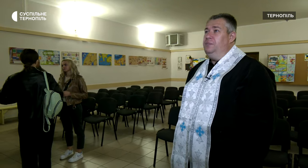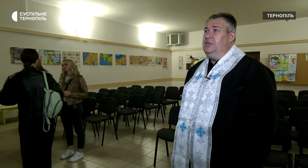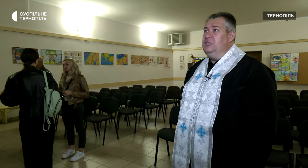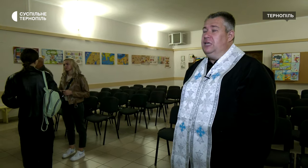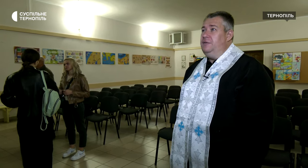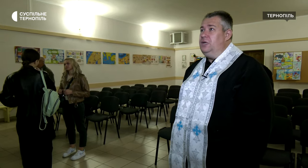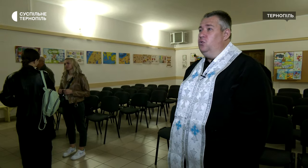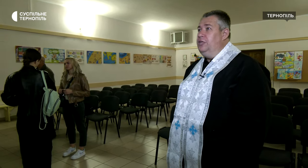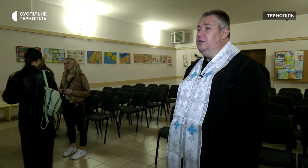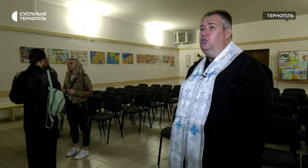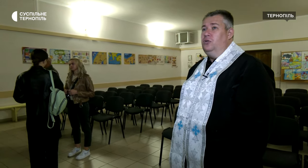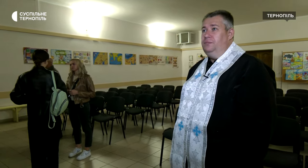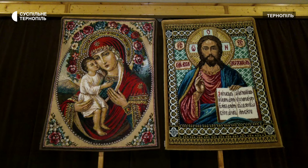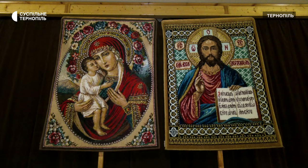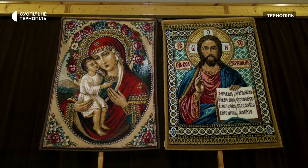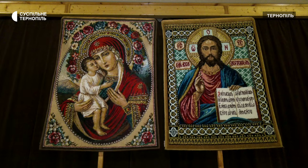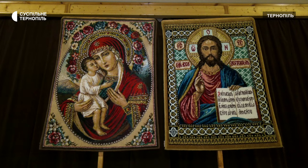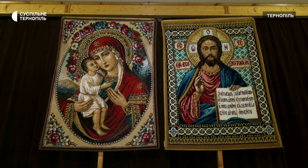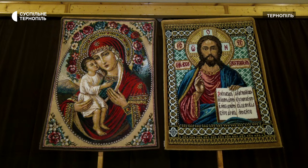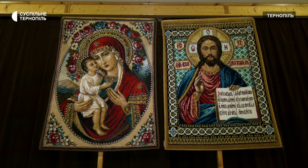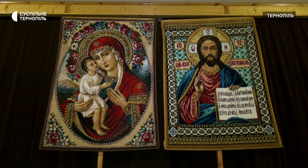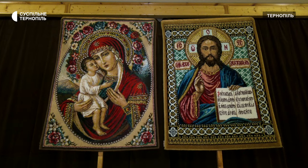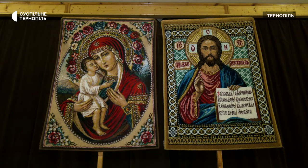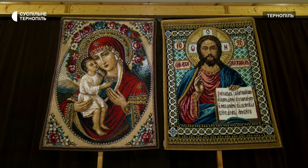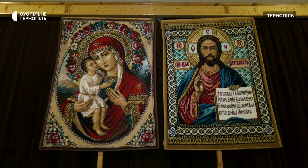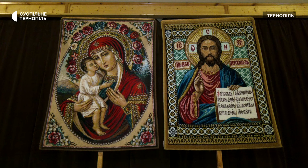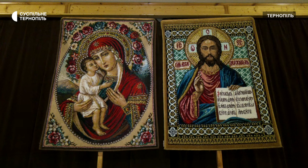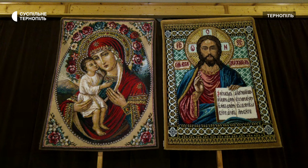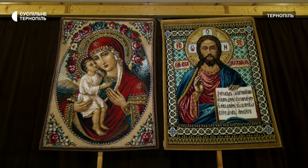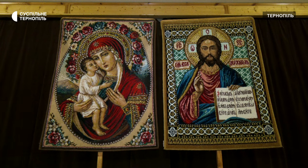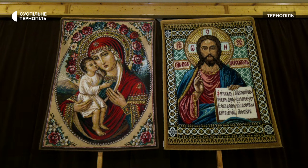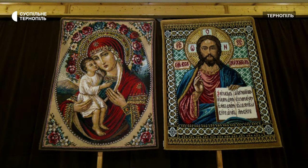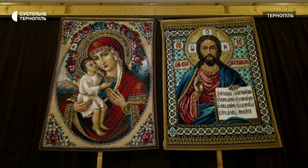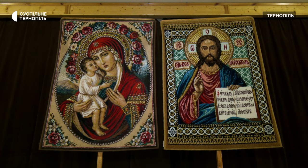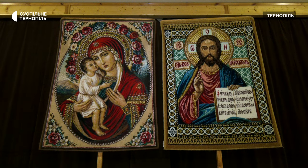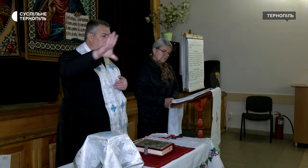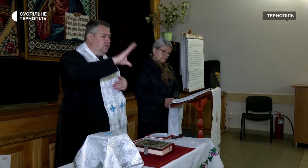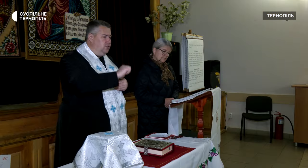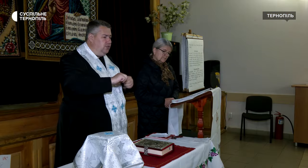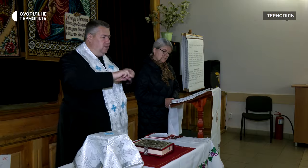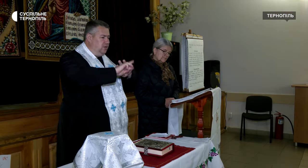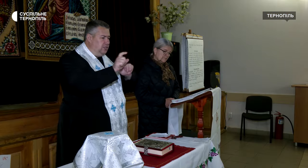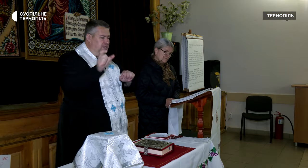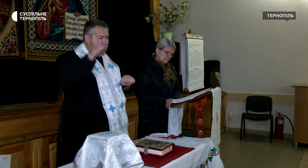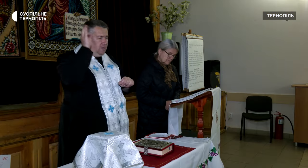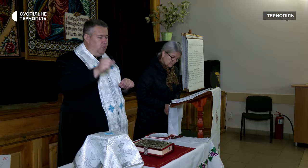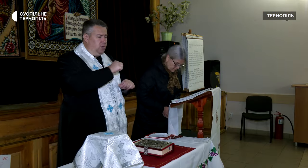на все реагує зором. І тут їй добре, бо в нас фокусовано тільки на ікону і на священника. Отець Ігор проводить службу для